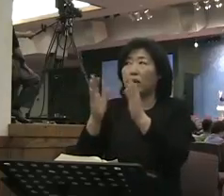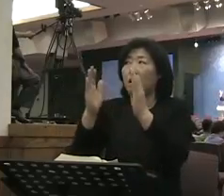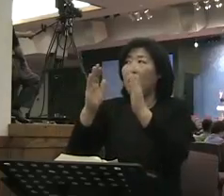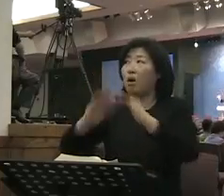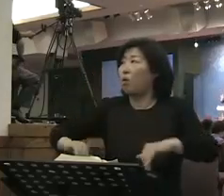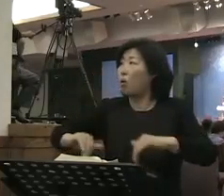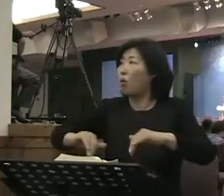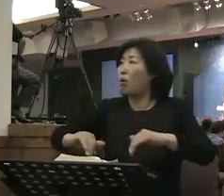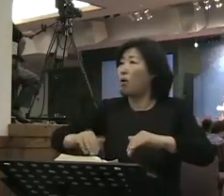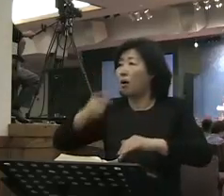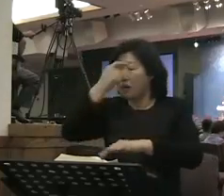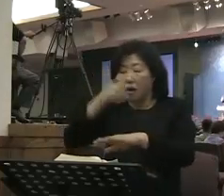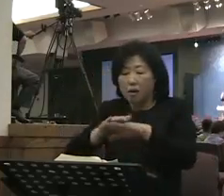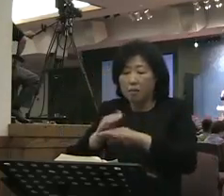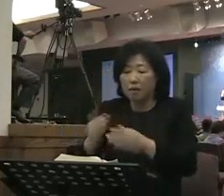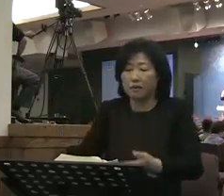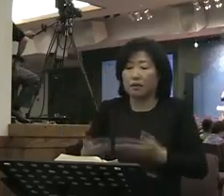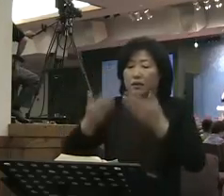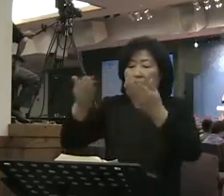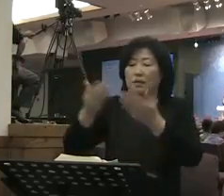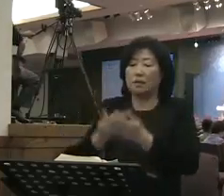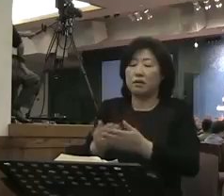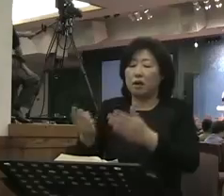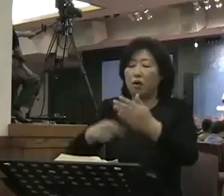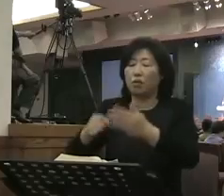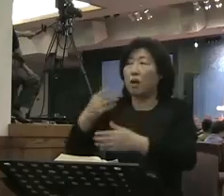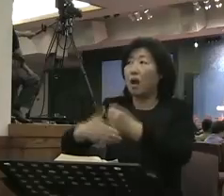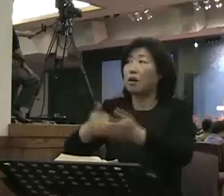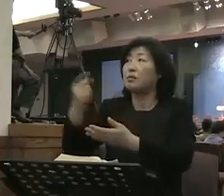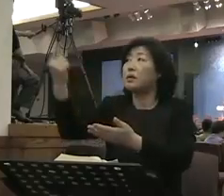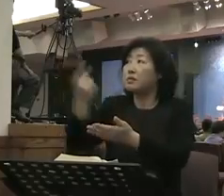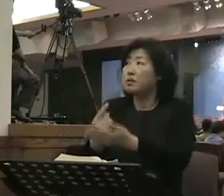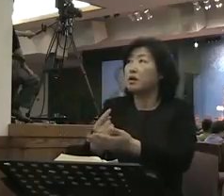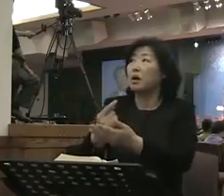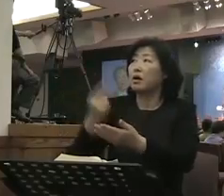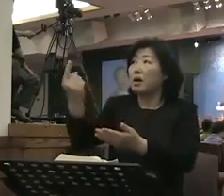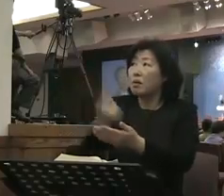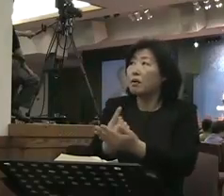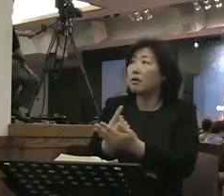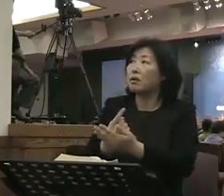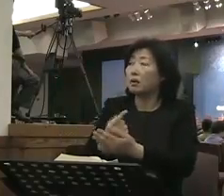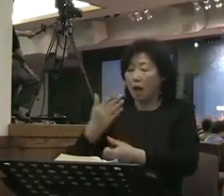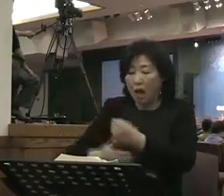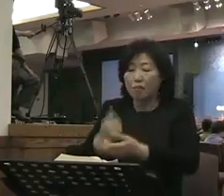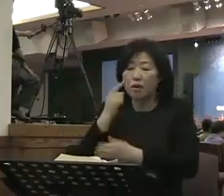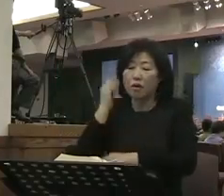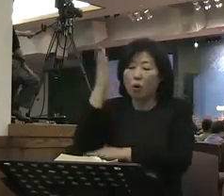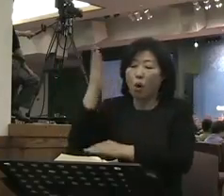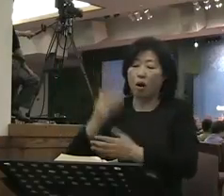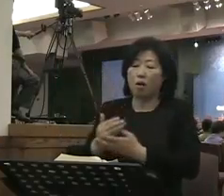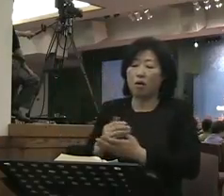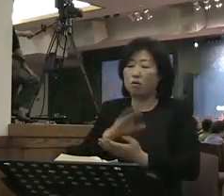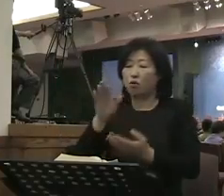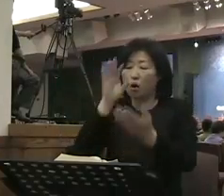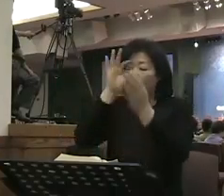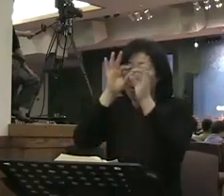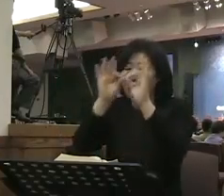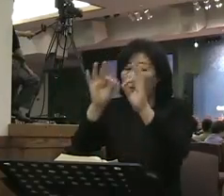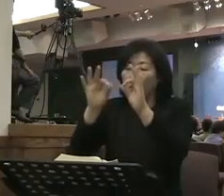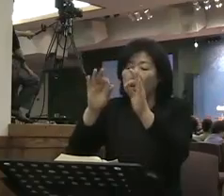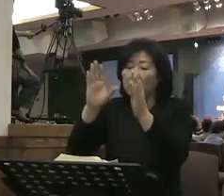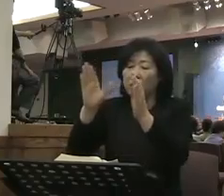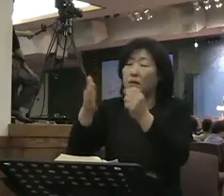것이고, 왜냐하면 예배드리는 가운데 하나님의 임재가 임하여서 예배드리는 가운데 하나님의 영광을 우리가 보기